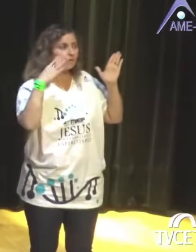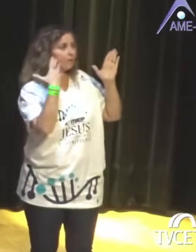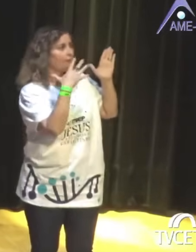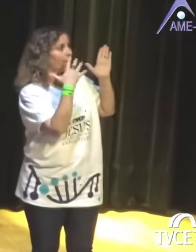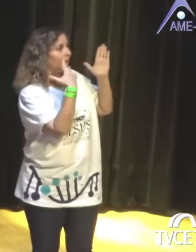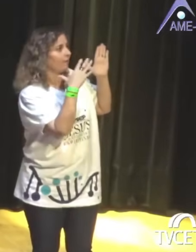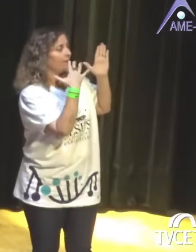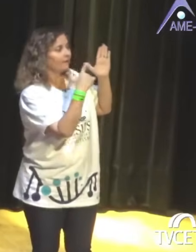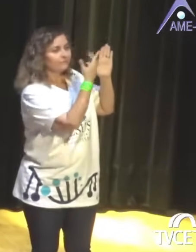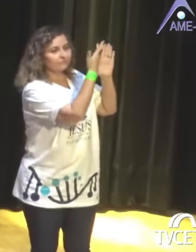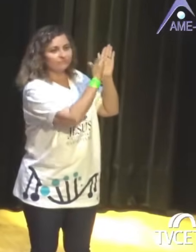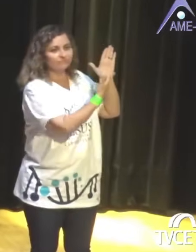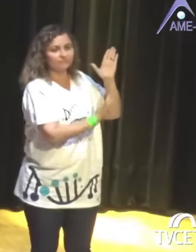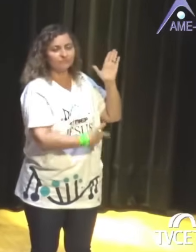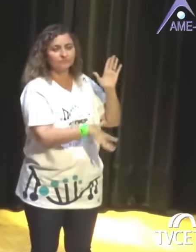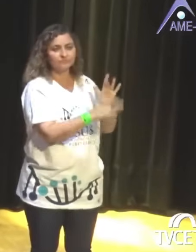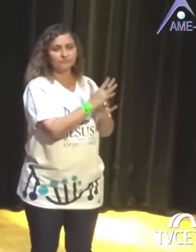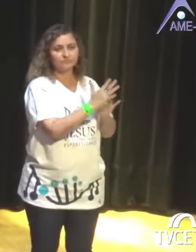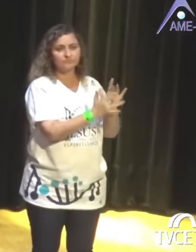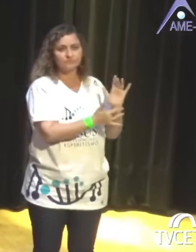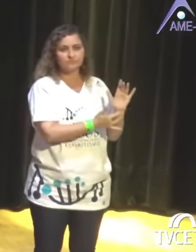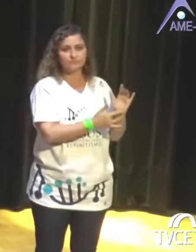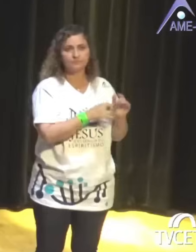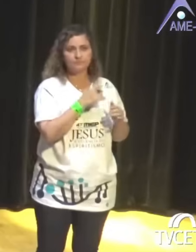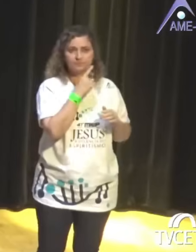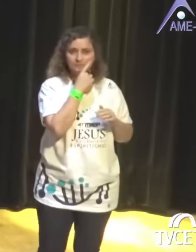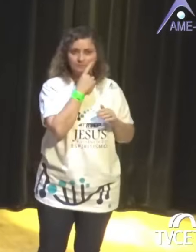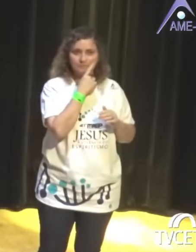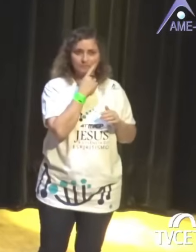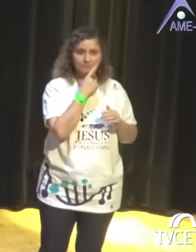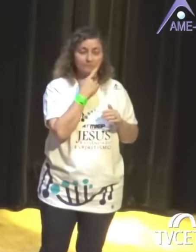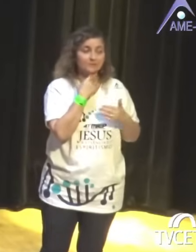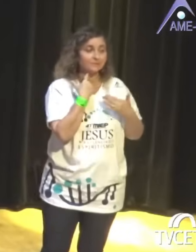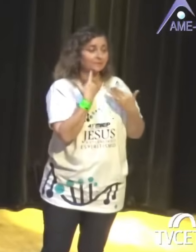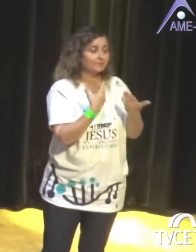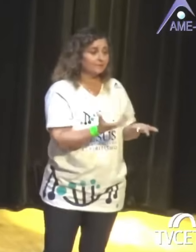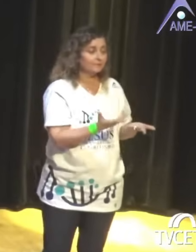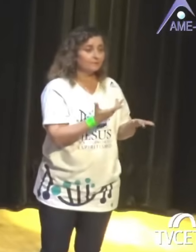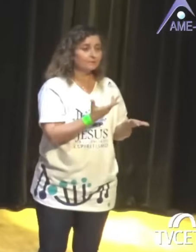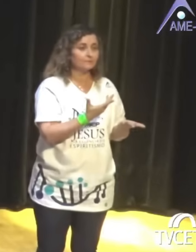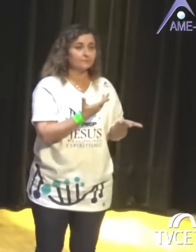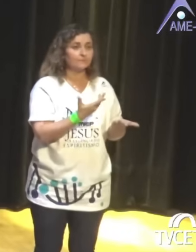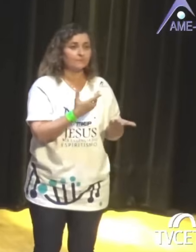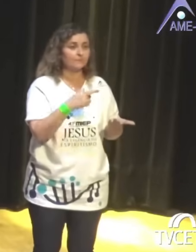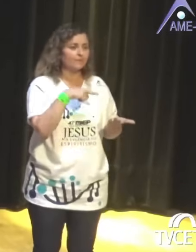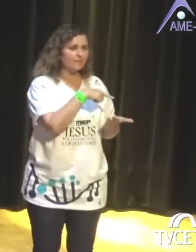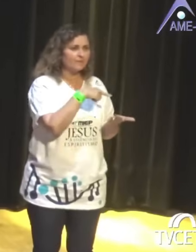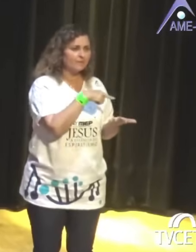currículo né em grego isso chama de